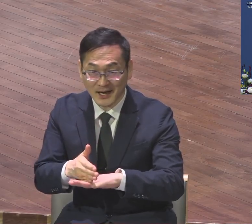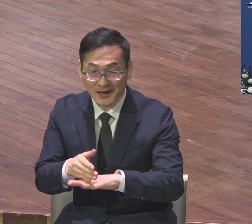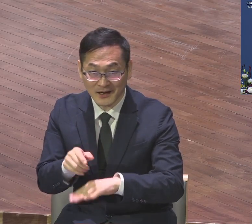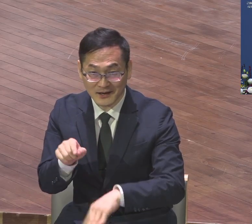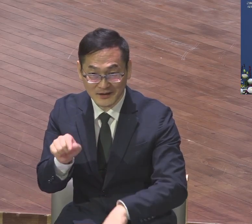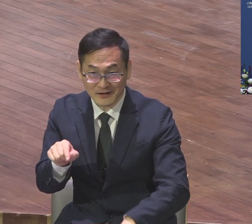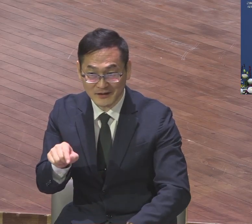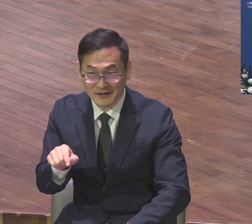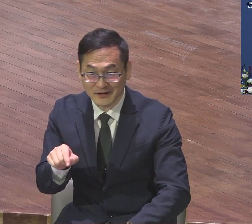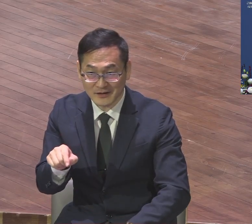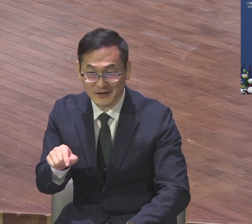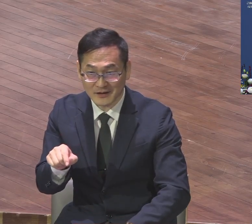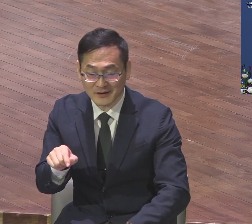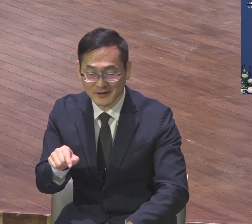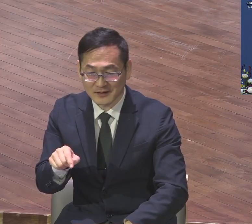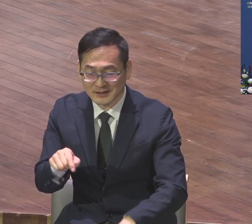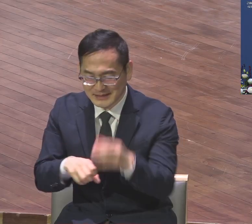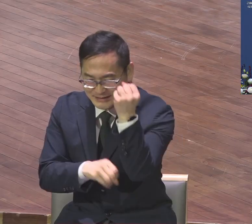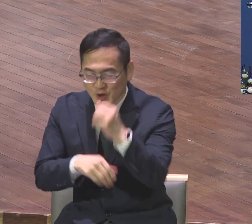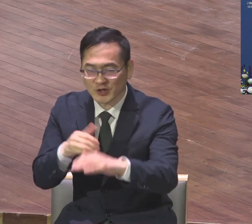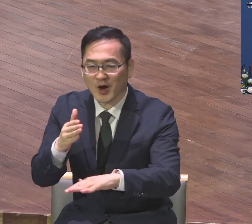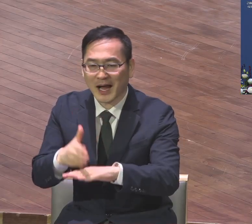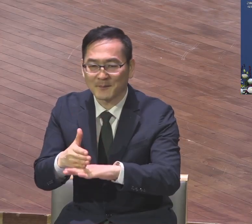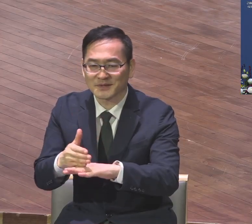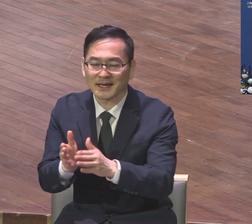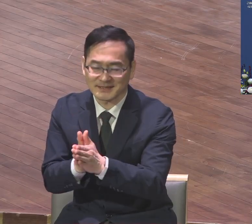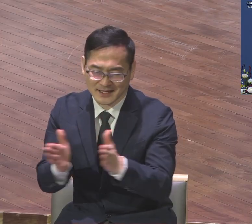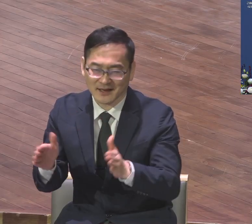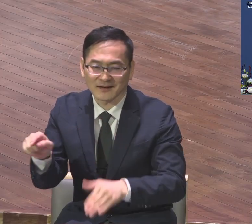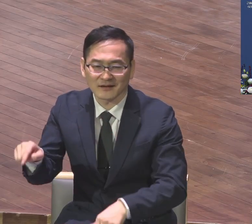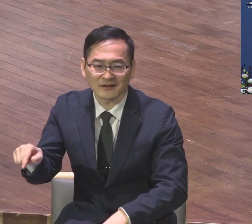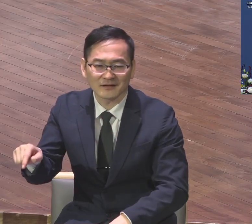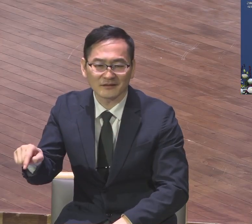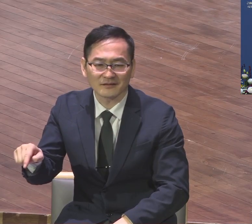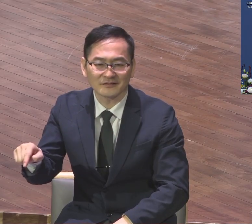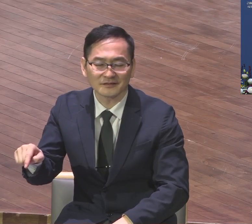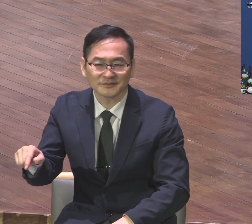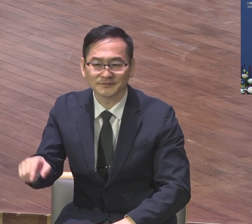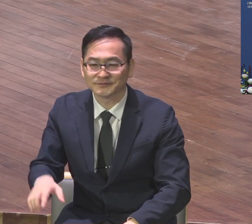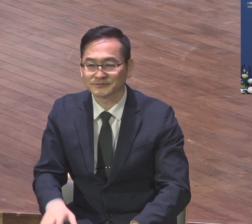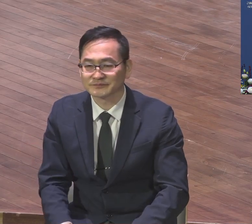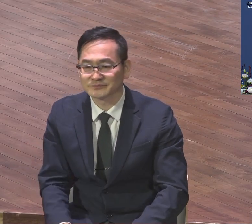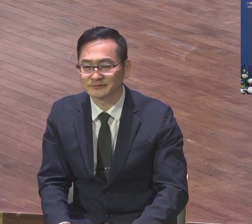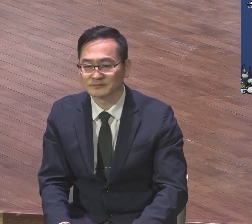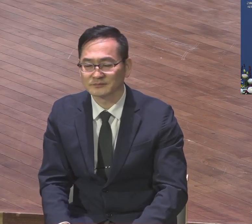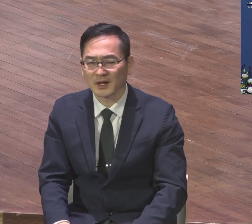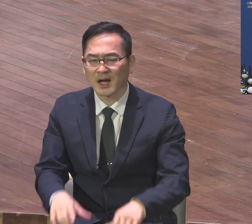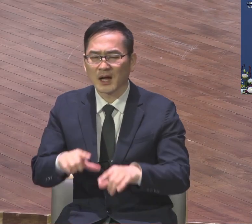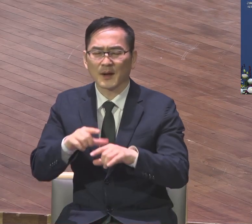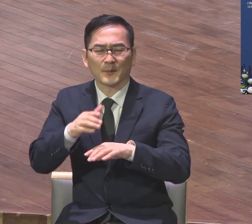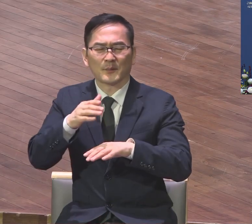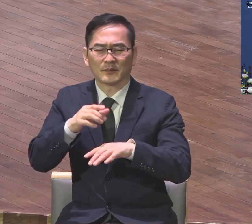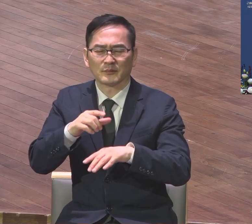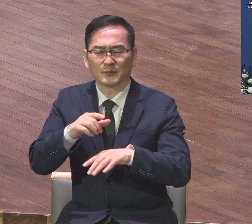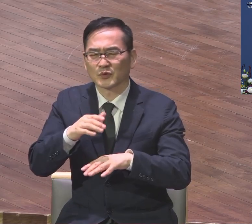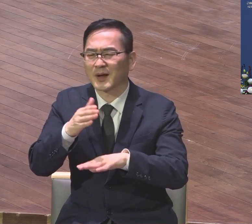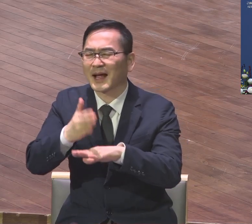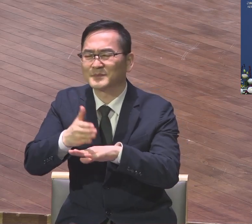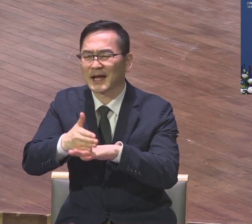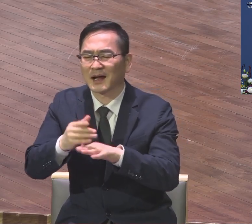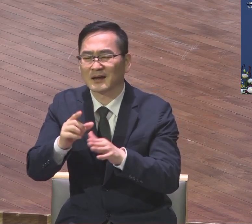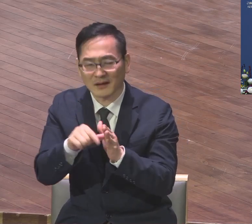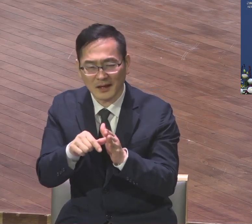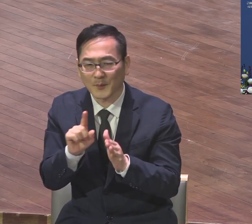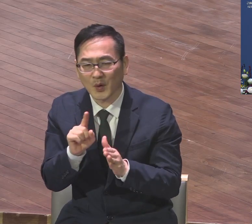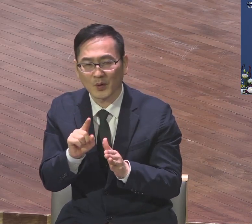모든 감사의 출발점이 되기 때문에 그렇습니다. 우리가 보통 감사하는 이유를 보면 내게